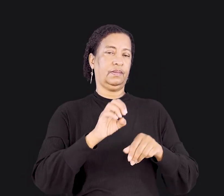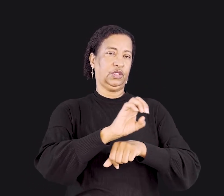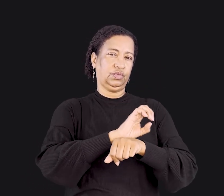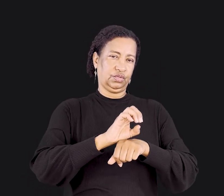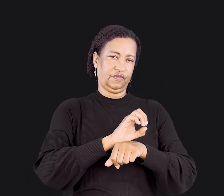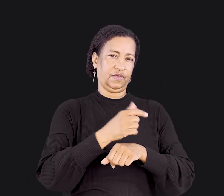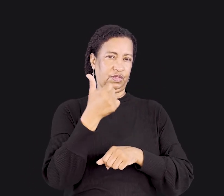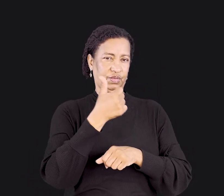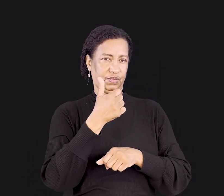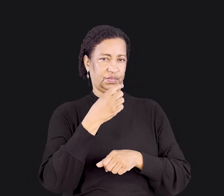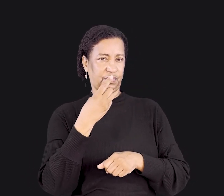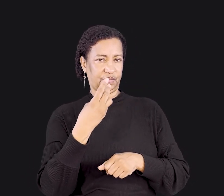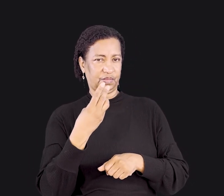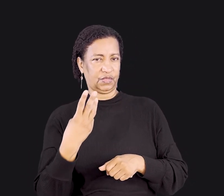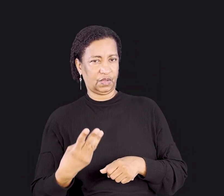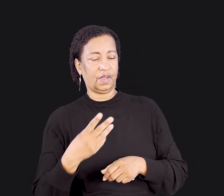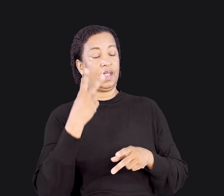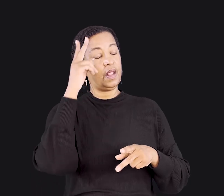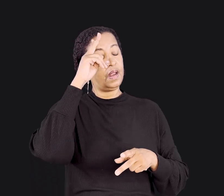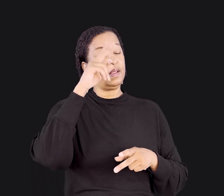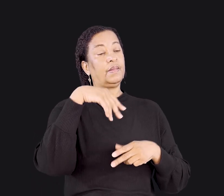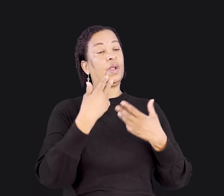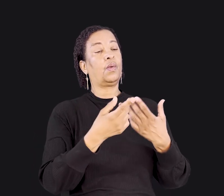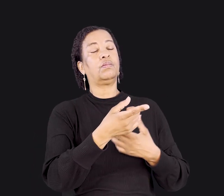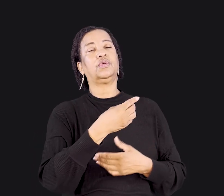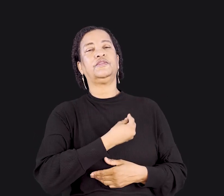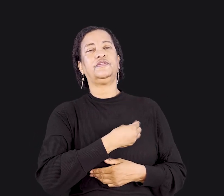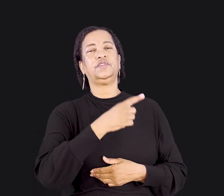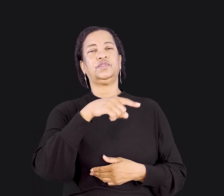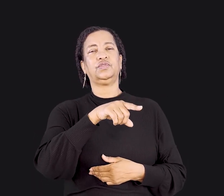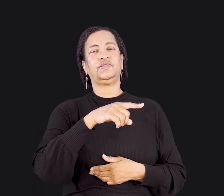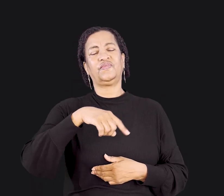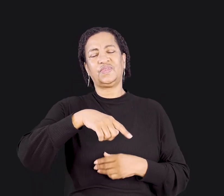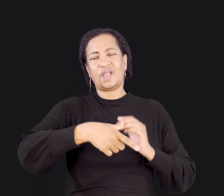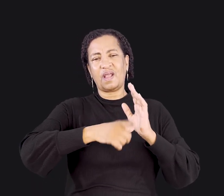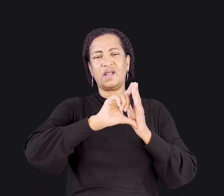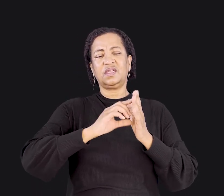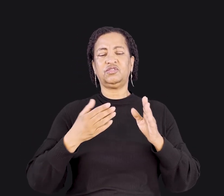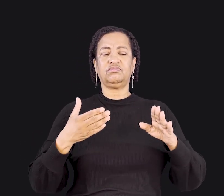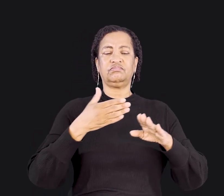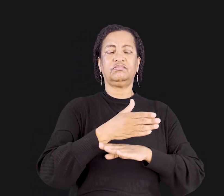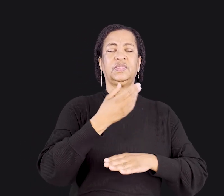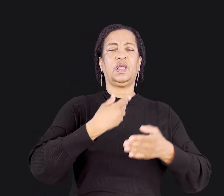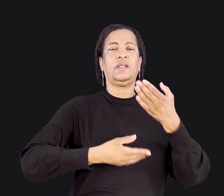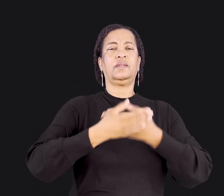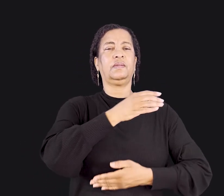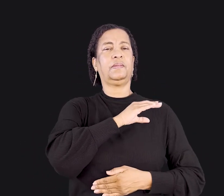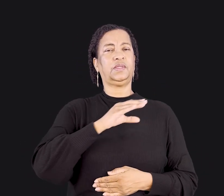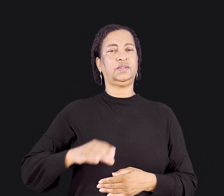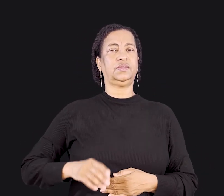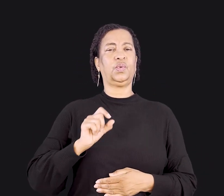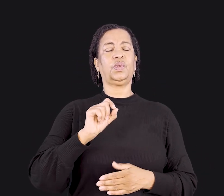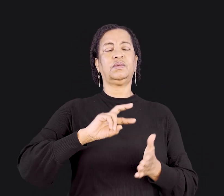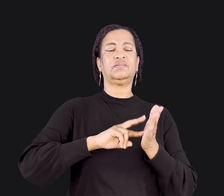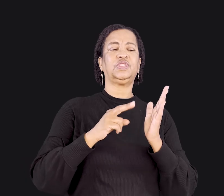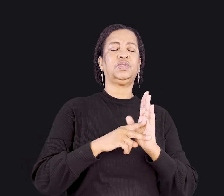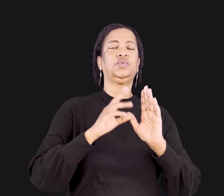Lembrem-se como era a vida de vocês, como vocês eram antes de virem para Cristo, e o que significou para vocês quando Cristo entrou em